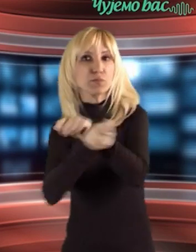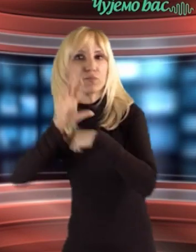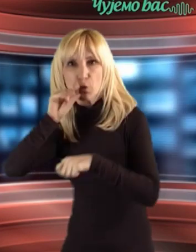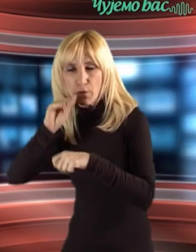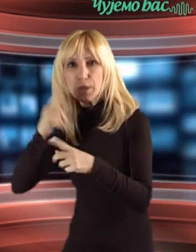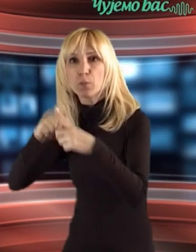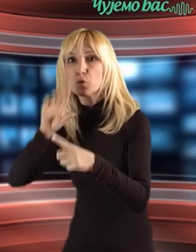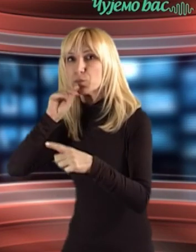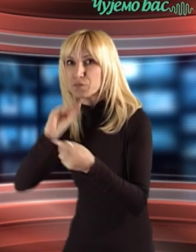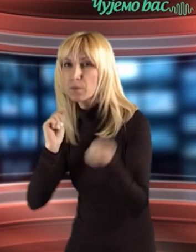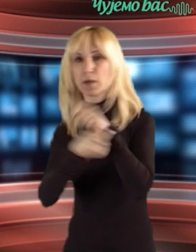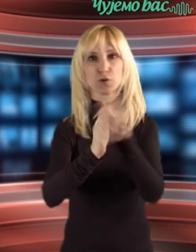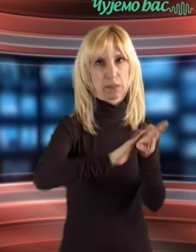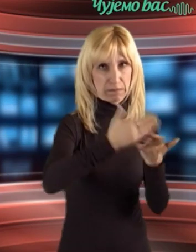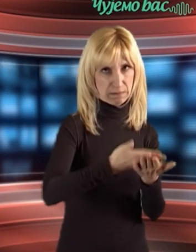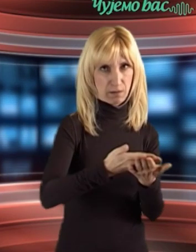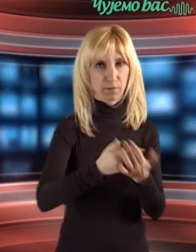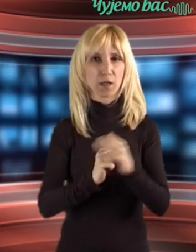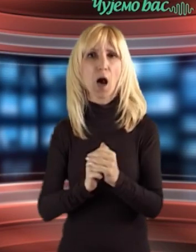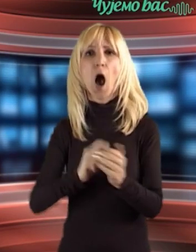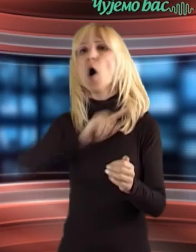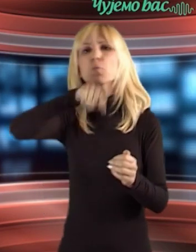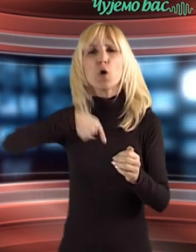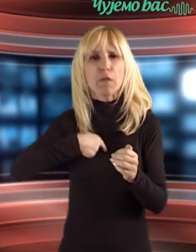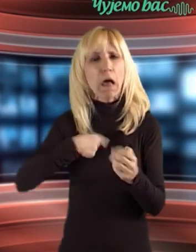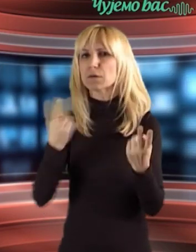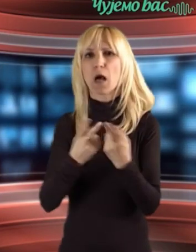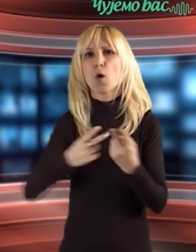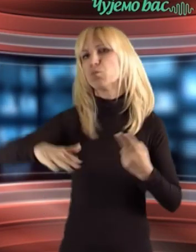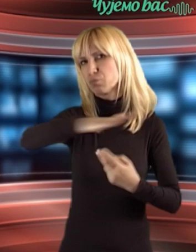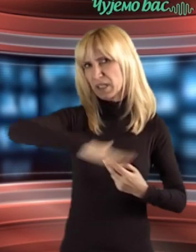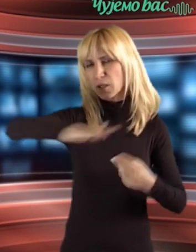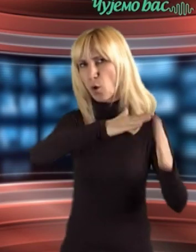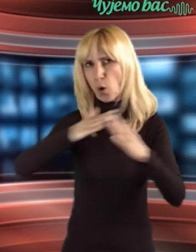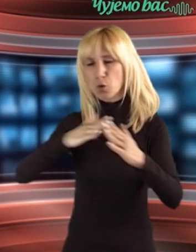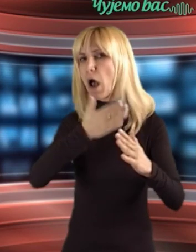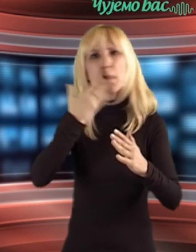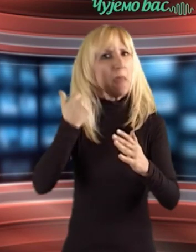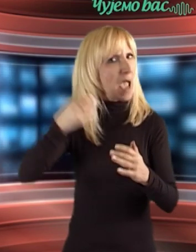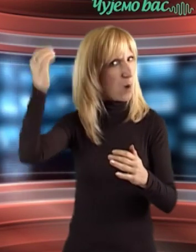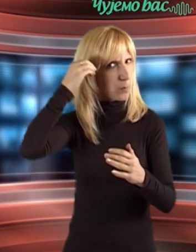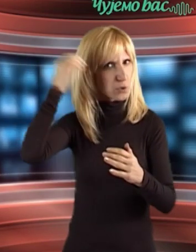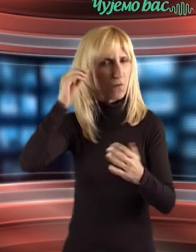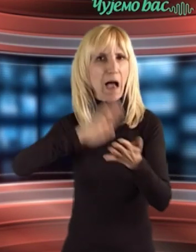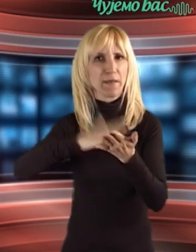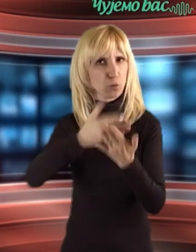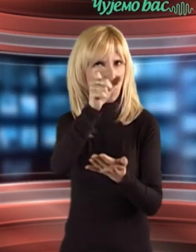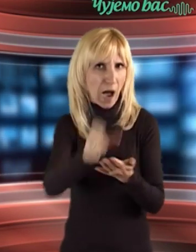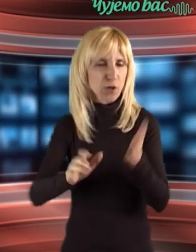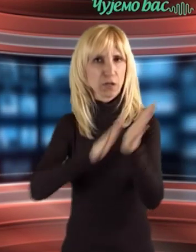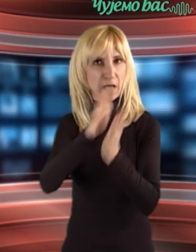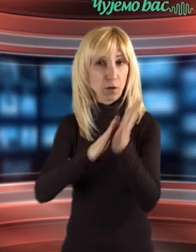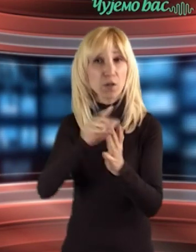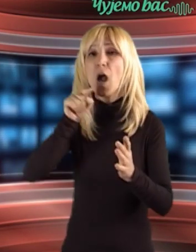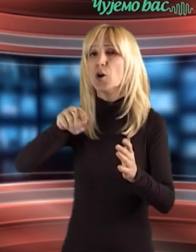znakovni jezik. Kod nas, kao i u celom regionu, ne postoji formalno obrazovanje znakovnog jezika, tumača znakovnog jezika.